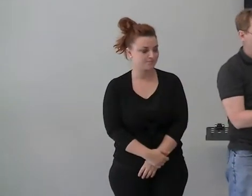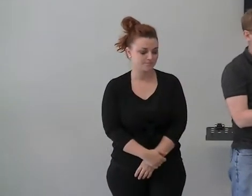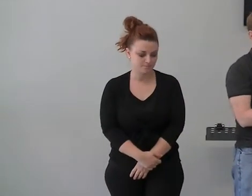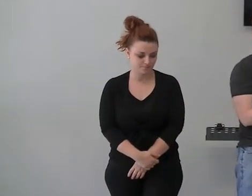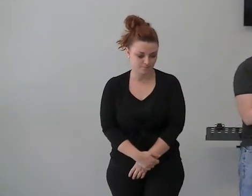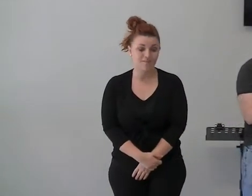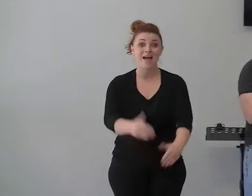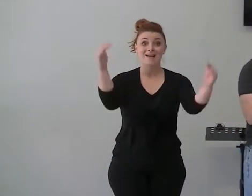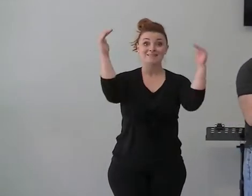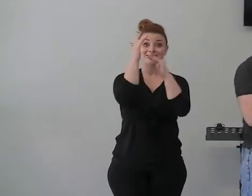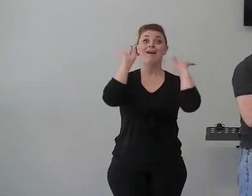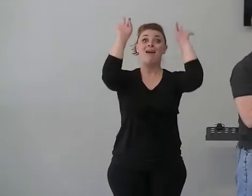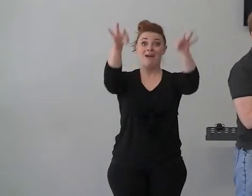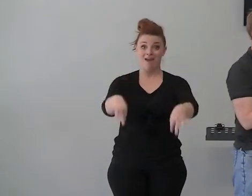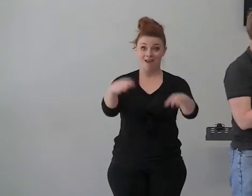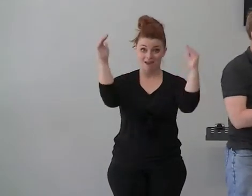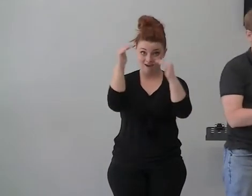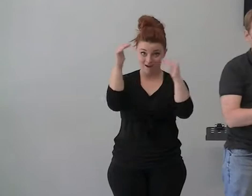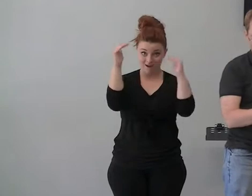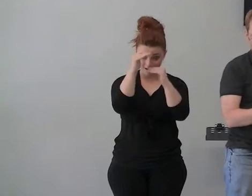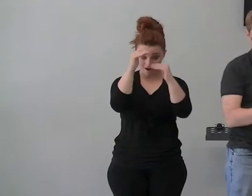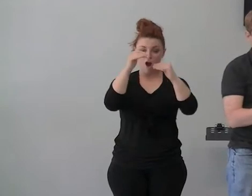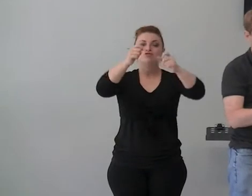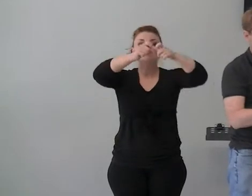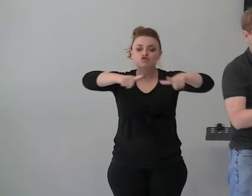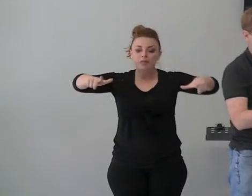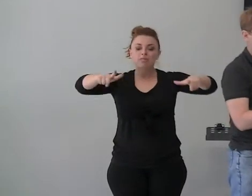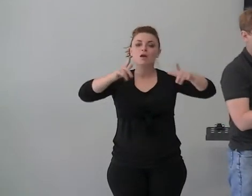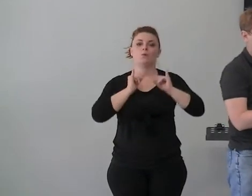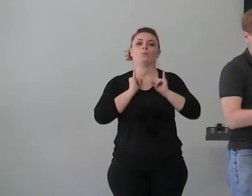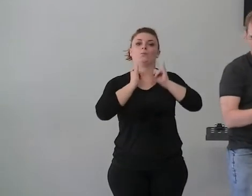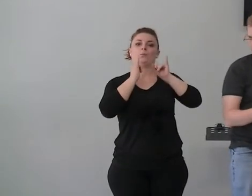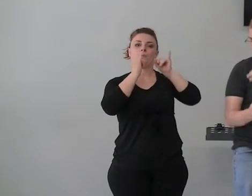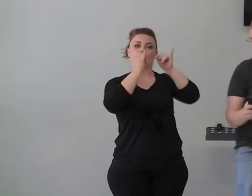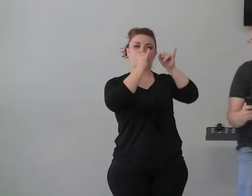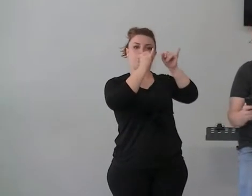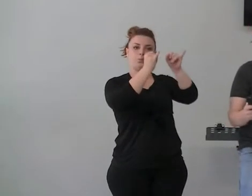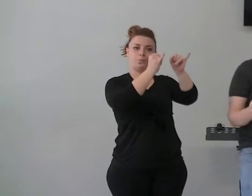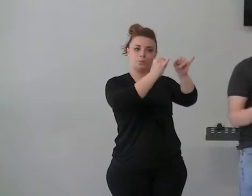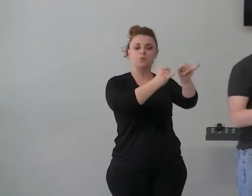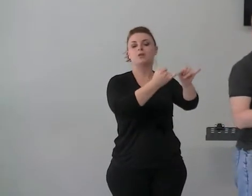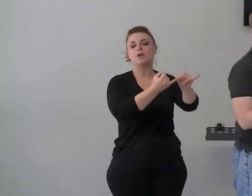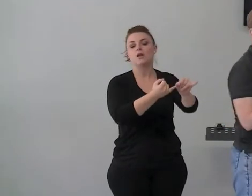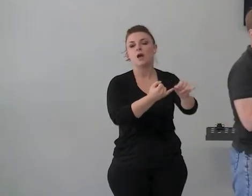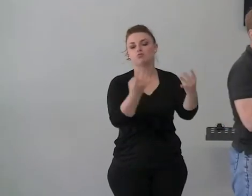Quando fu sera, uscirono dalla città, da Gerusalemme. Quindi passano dalle ore.